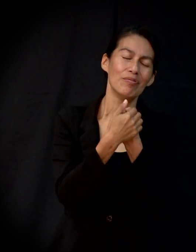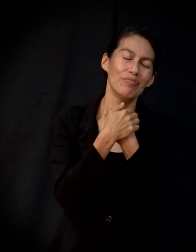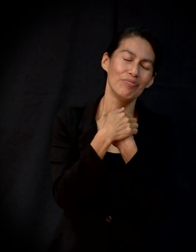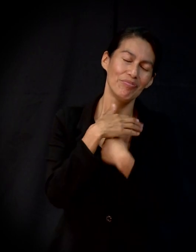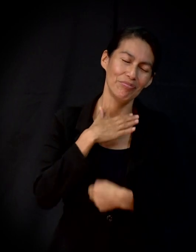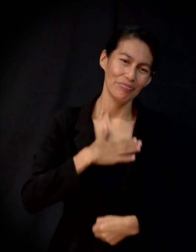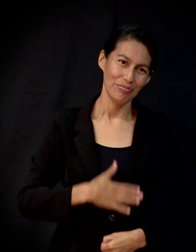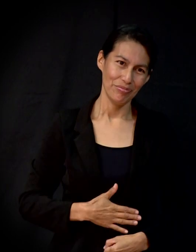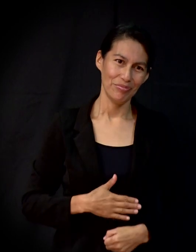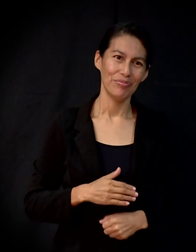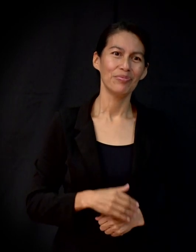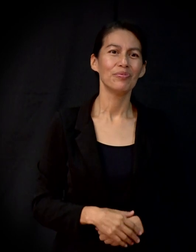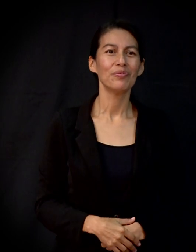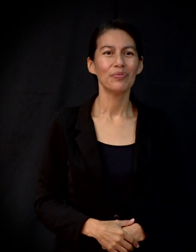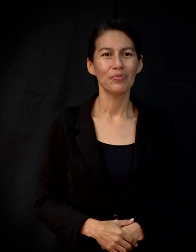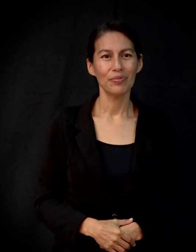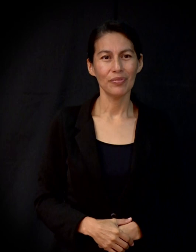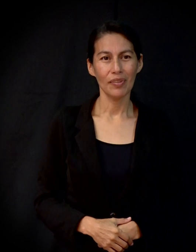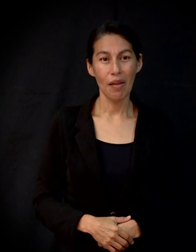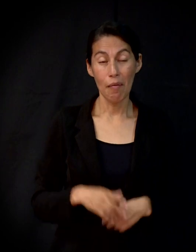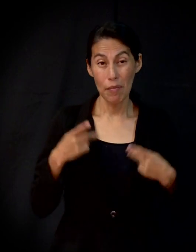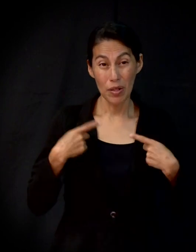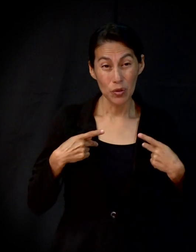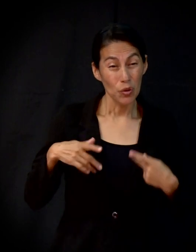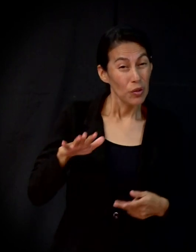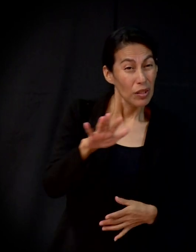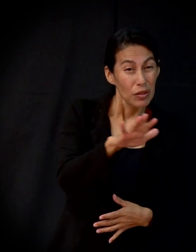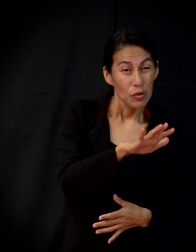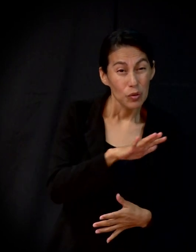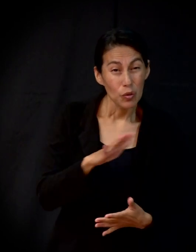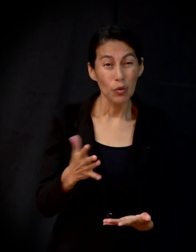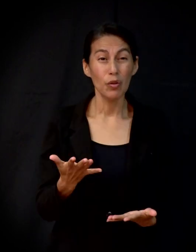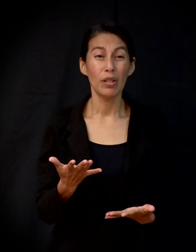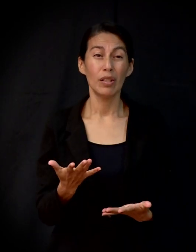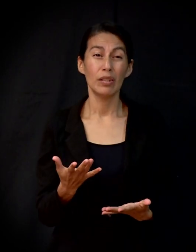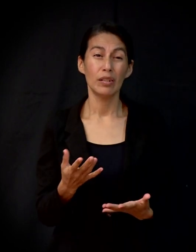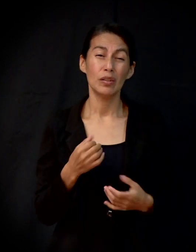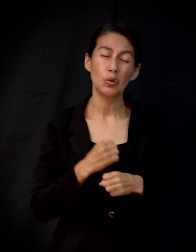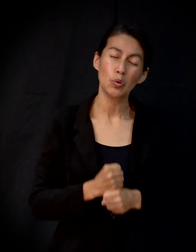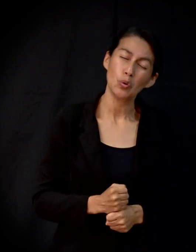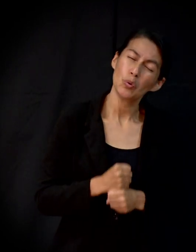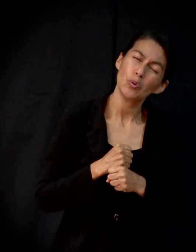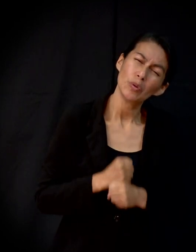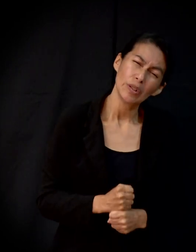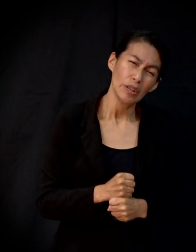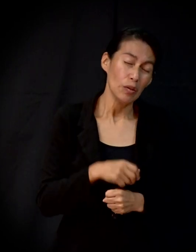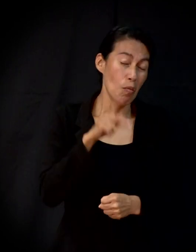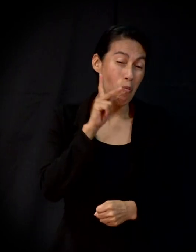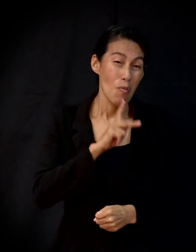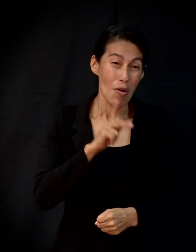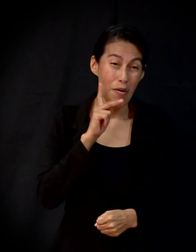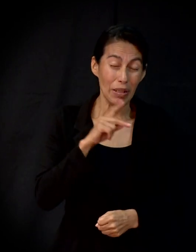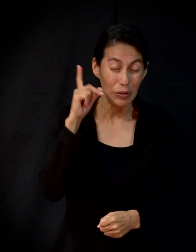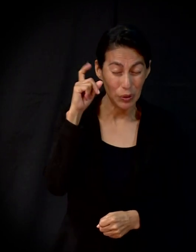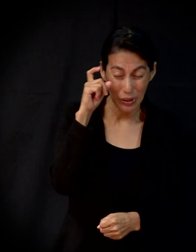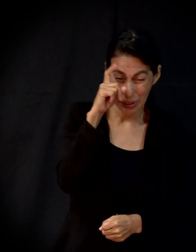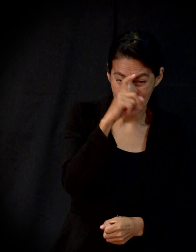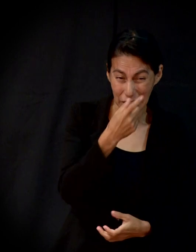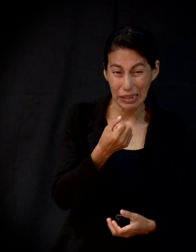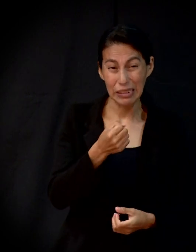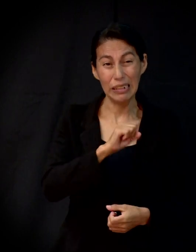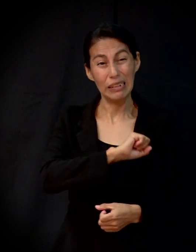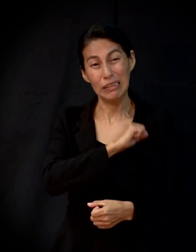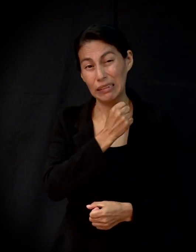sustentaré con la diestra de mi justicia. Por todas esas personas que están pasando por las tan difíciles